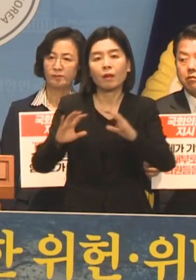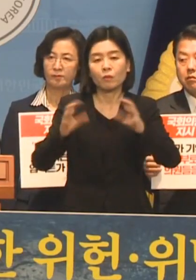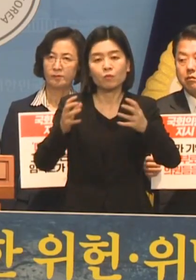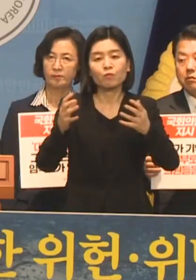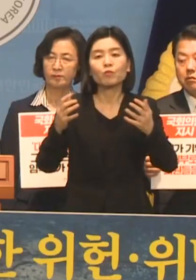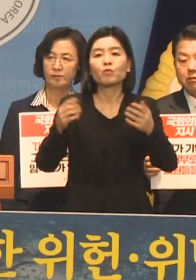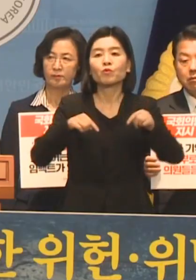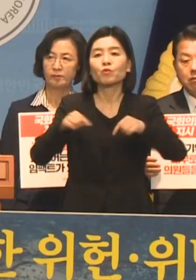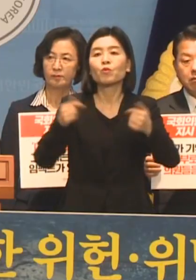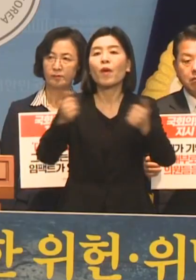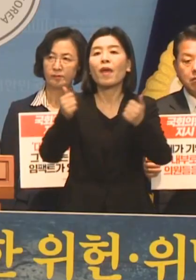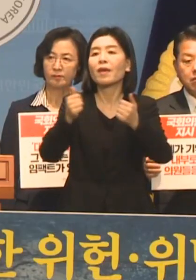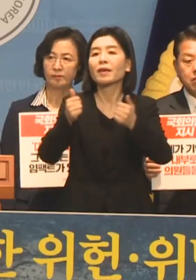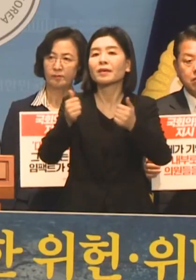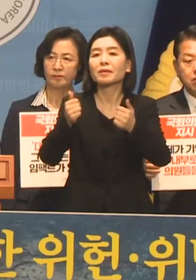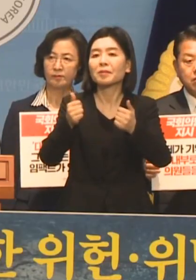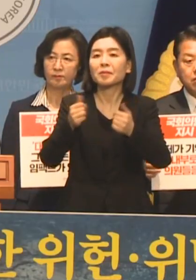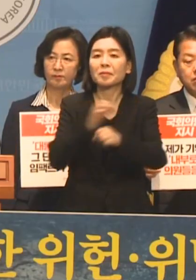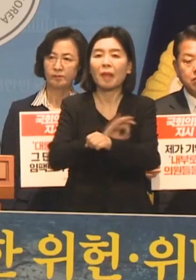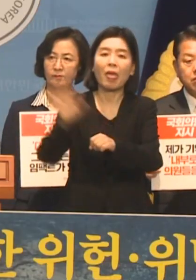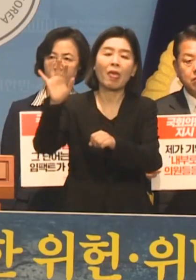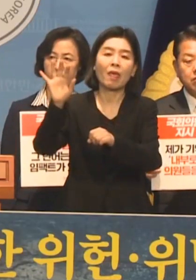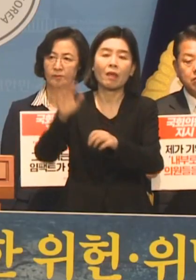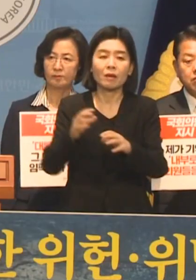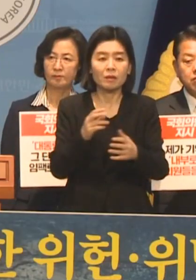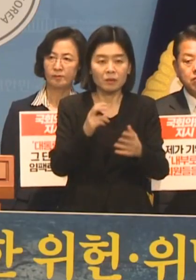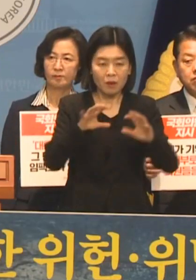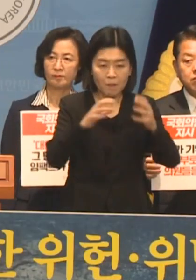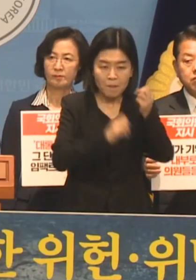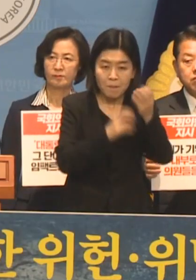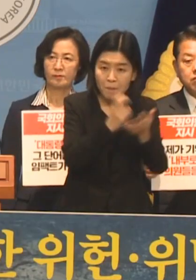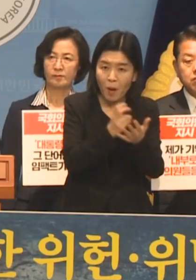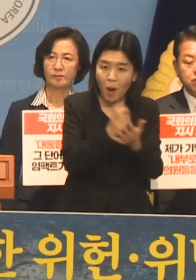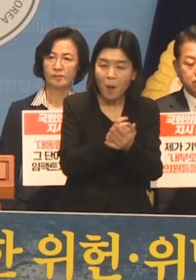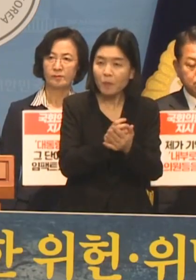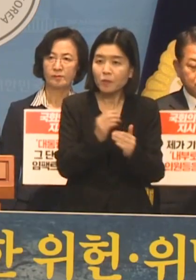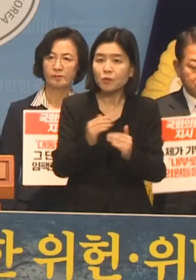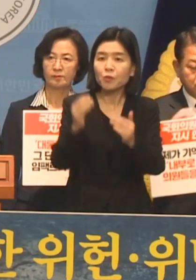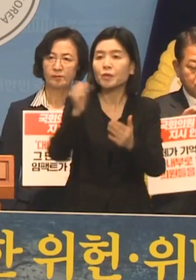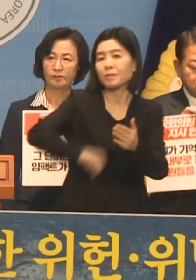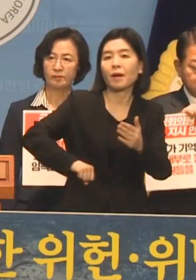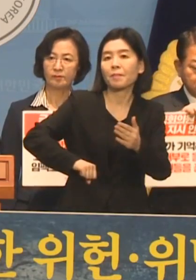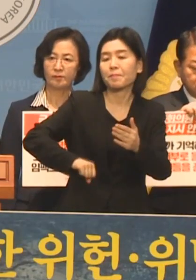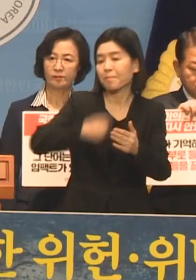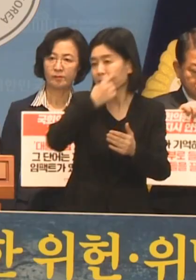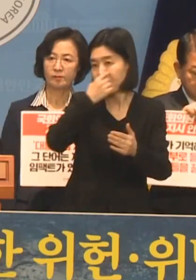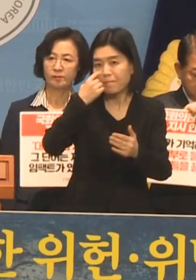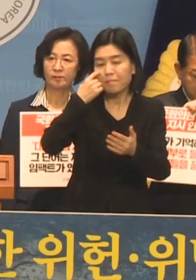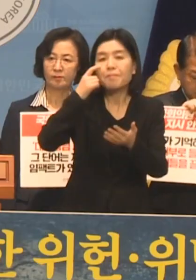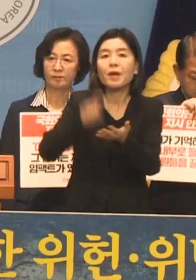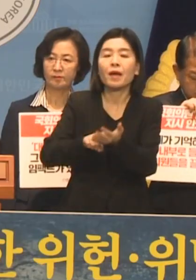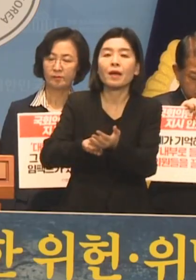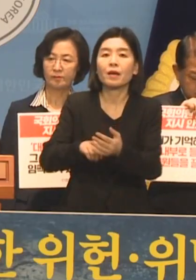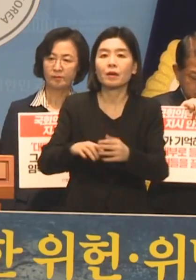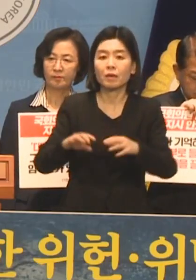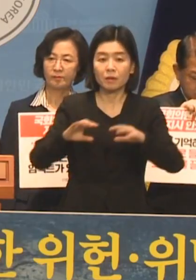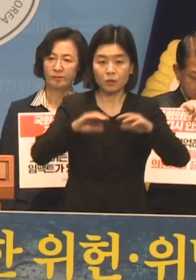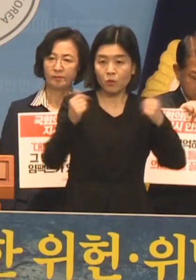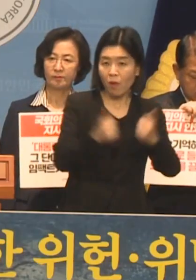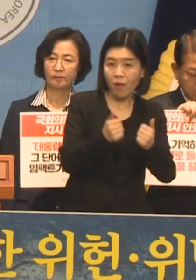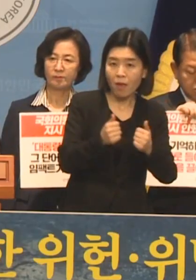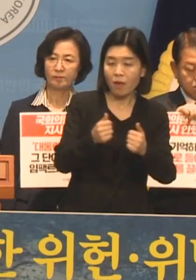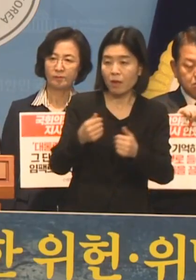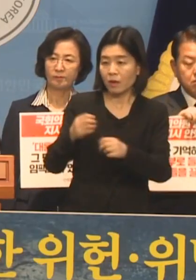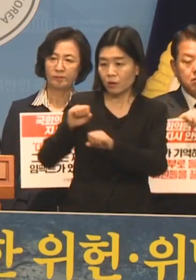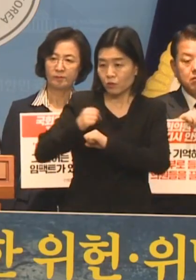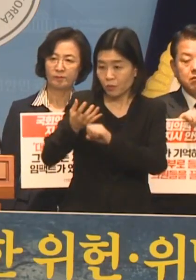등 그 시작부터 헌법과 법률을 중대하게 위반했음을 확인했습니다. 국회가 계엄 해제 의결을 했음에도 제2,